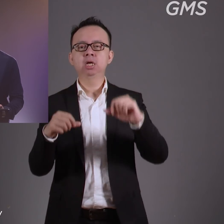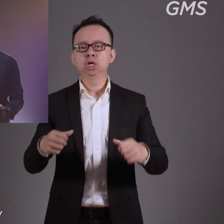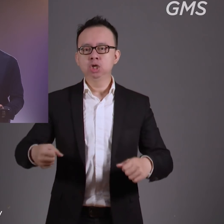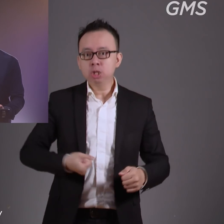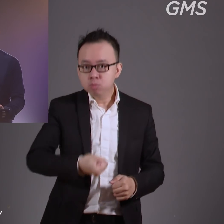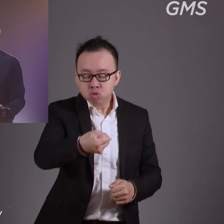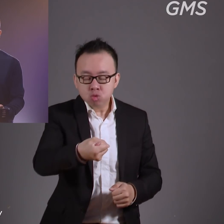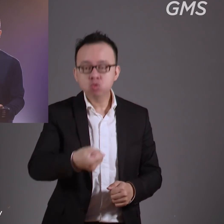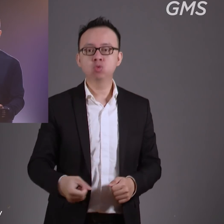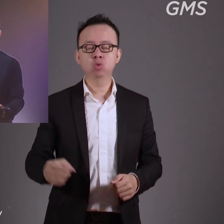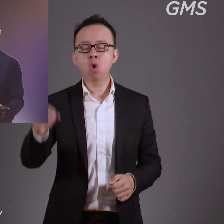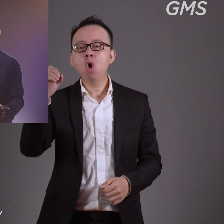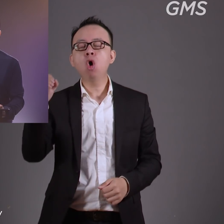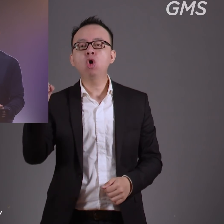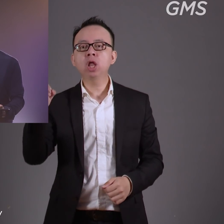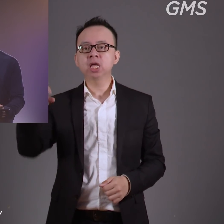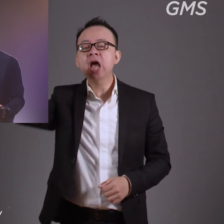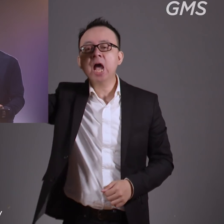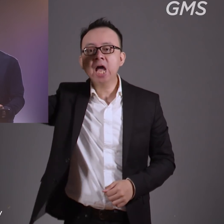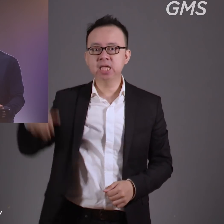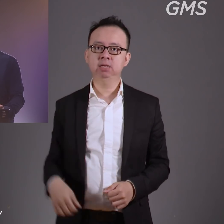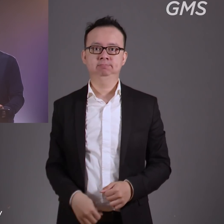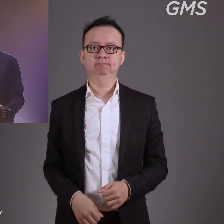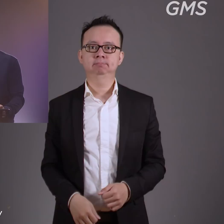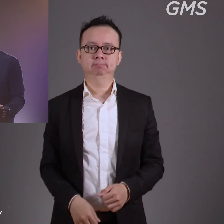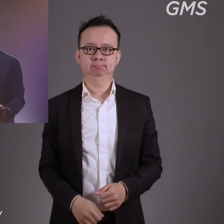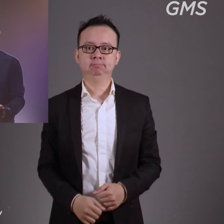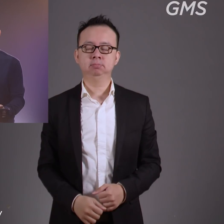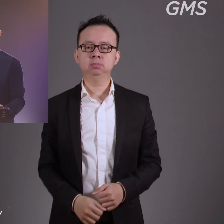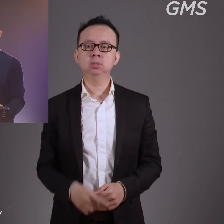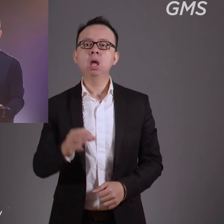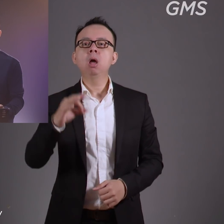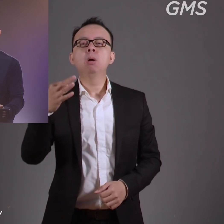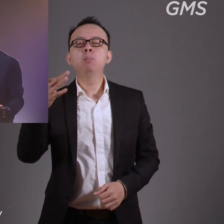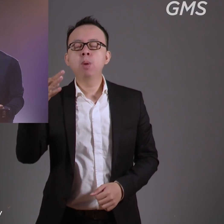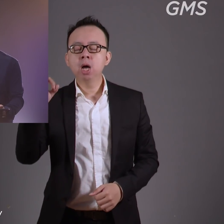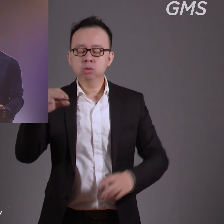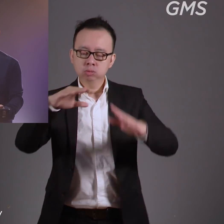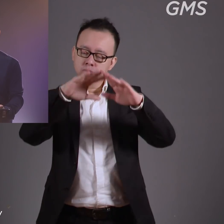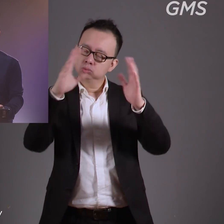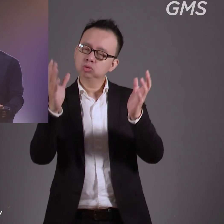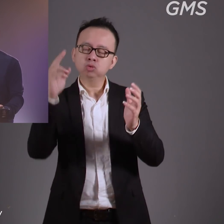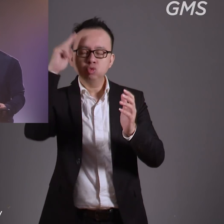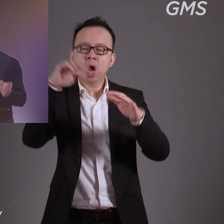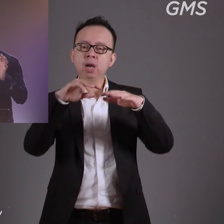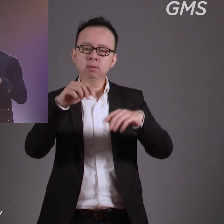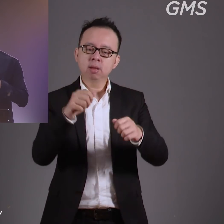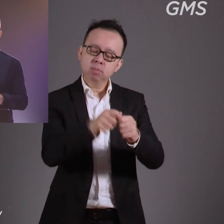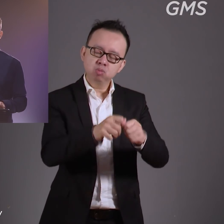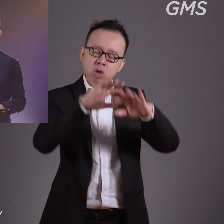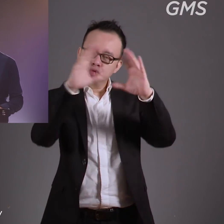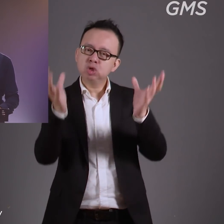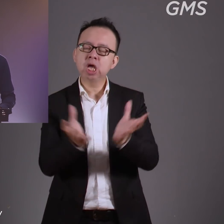Sehingga Habil meninggal dunia. Sayang sekali, baru saja Tuhan menciptakan dunia dan menyebutnya baik, lalu